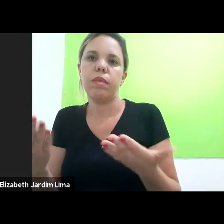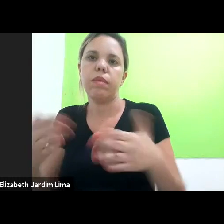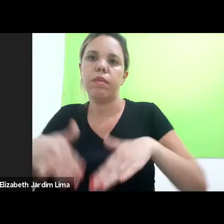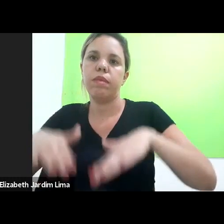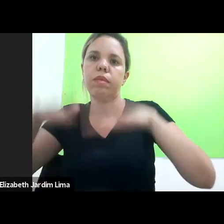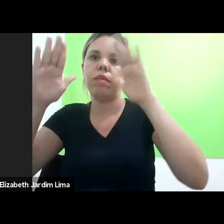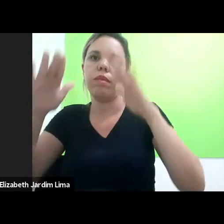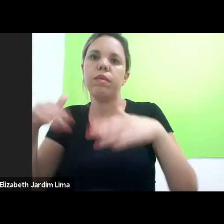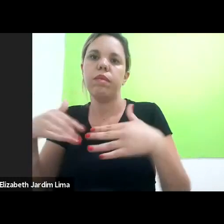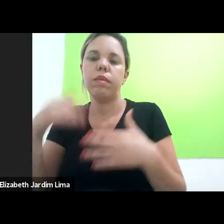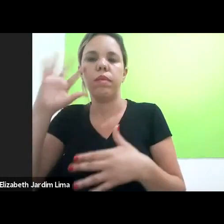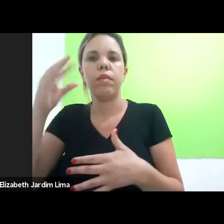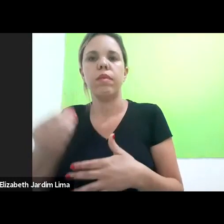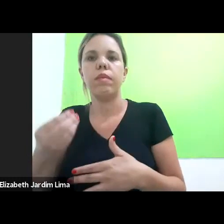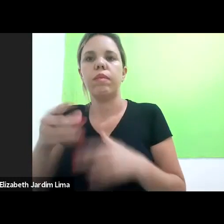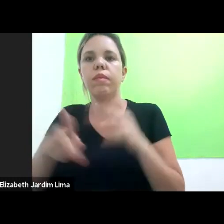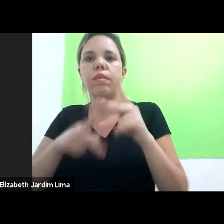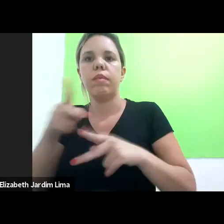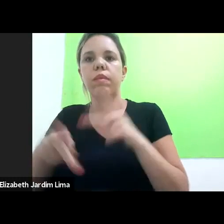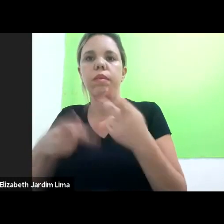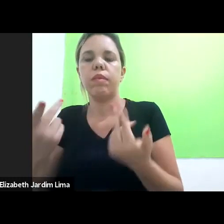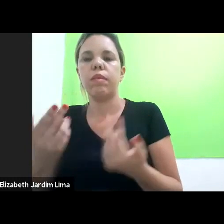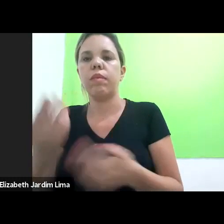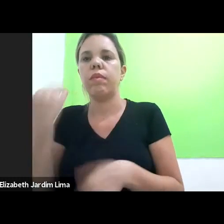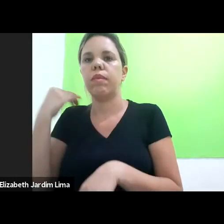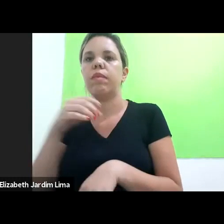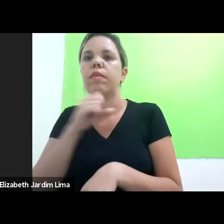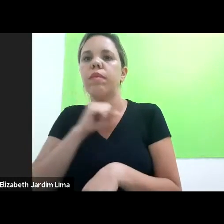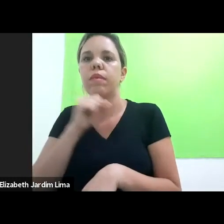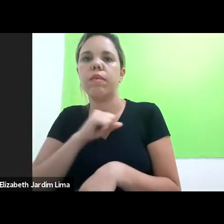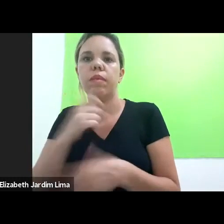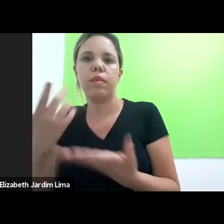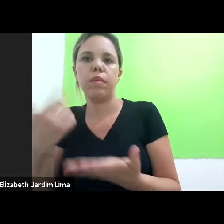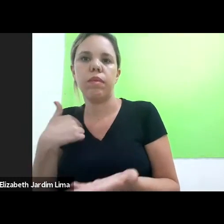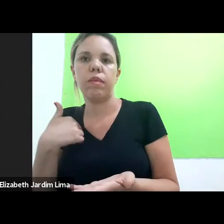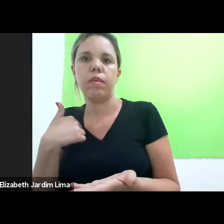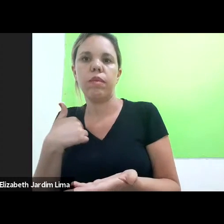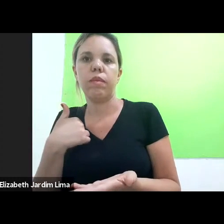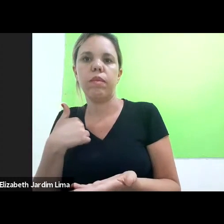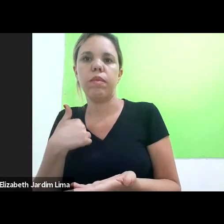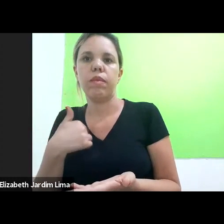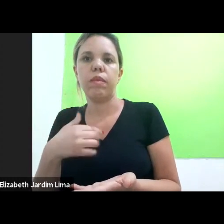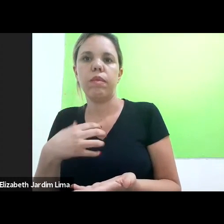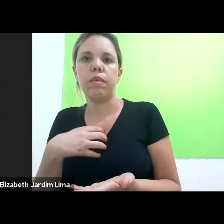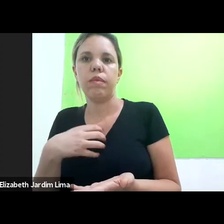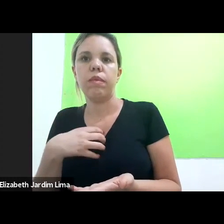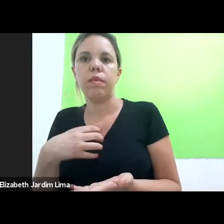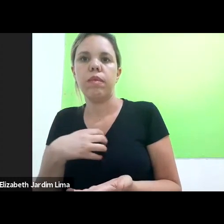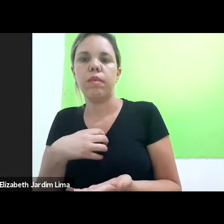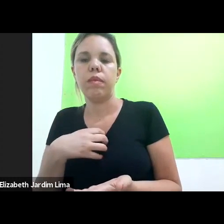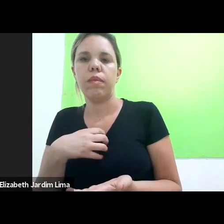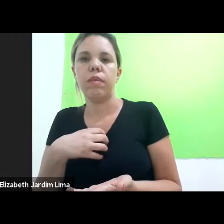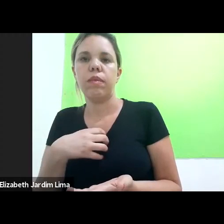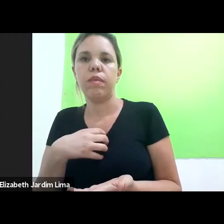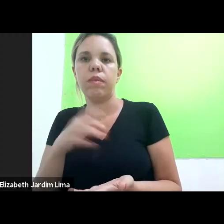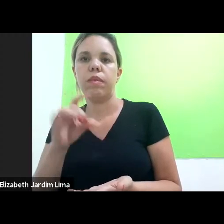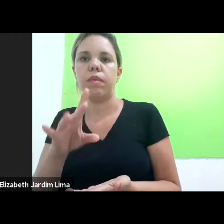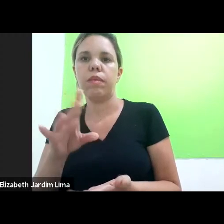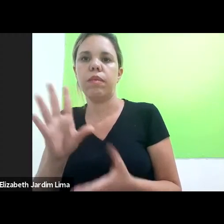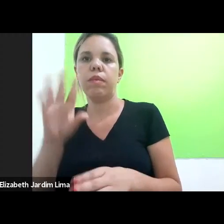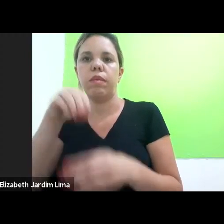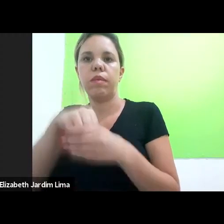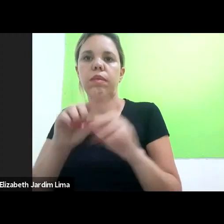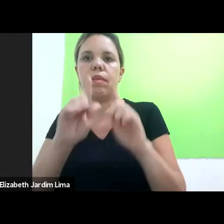eu me entendi por gente, como disse a minha avó, a gente eu sentia, né, que a gente sofria ameaças dentro do quilombo,